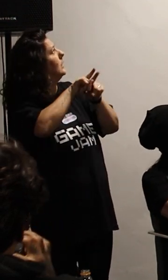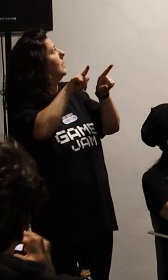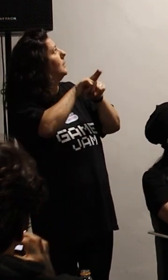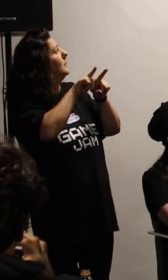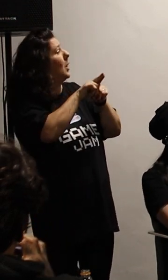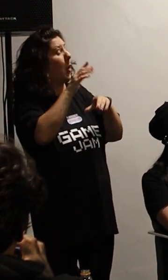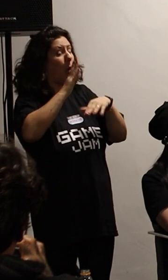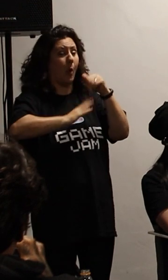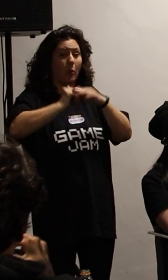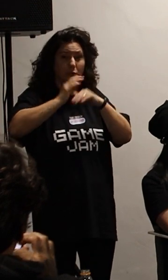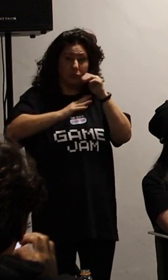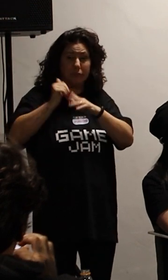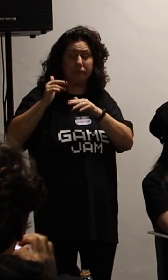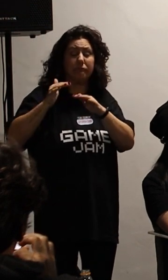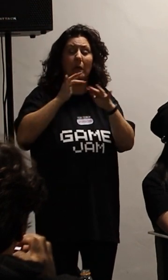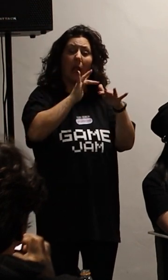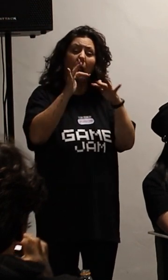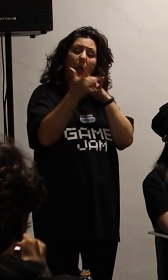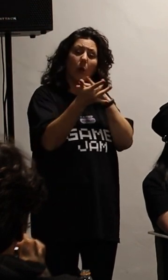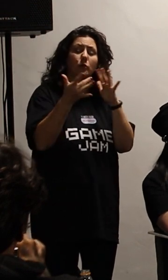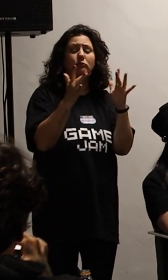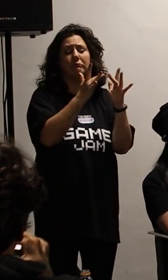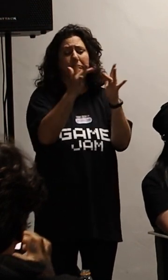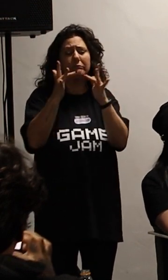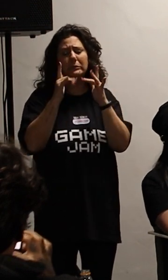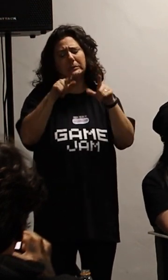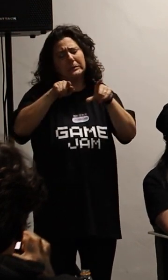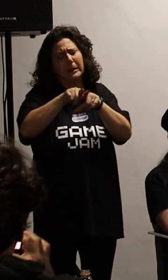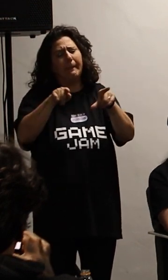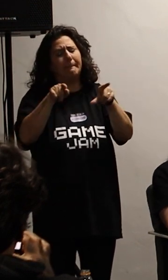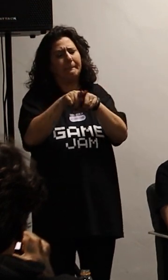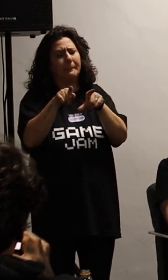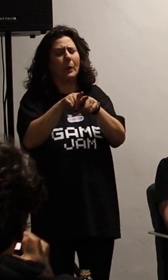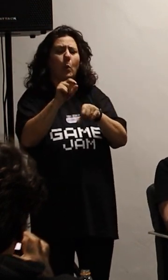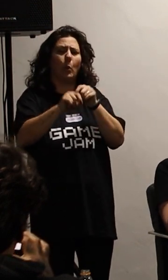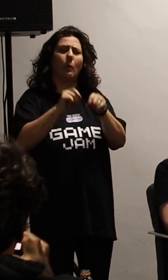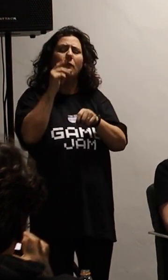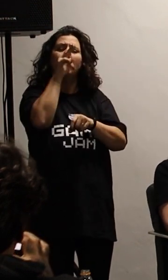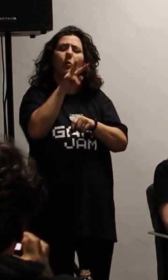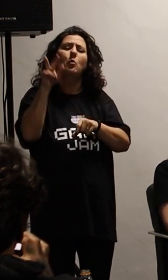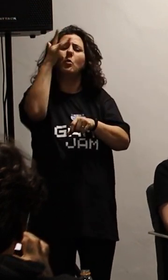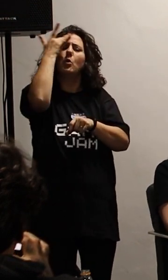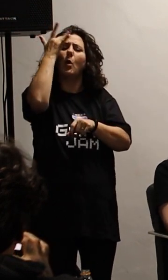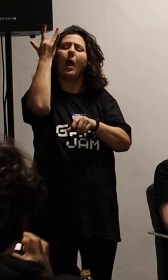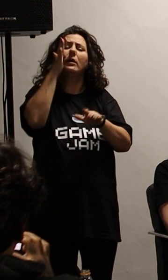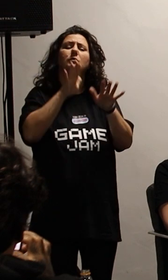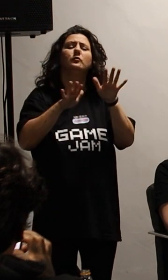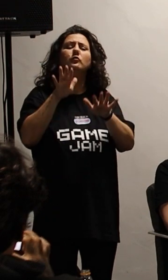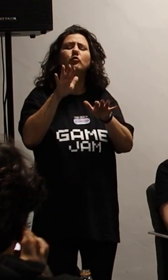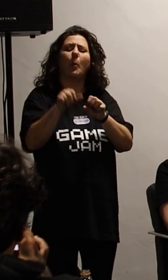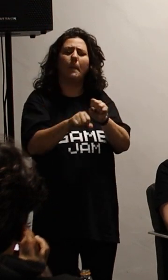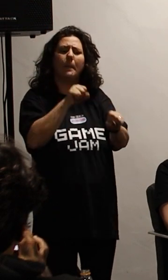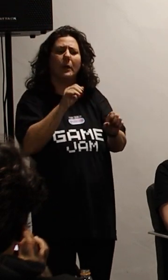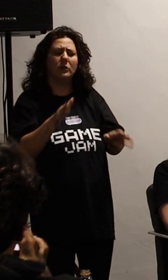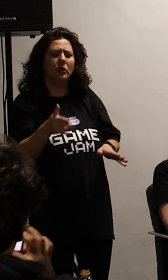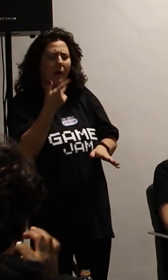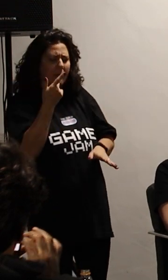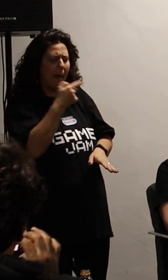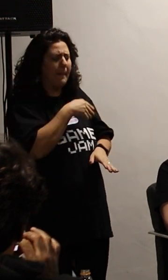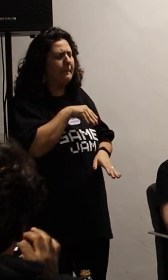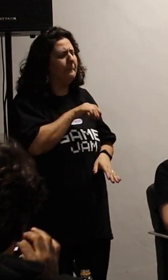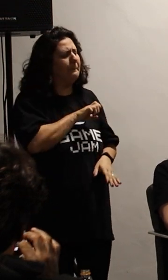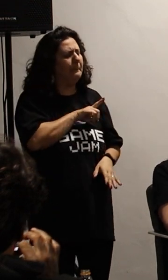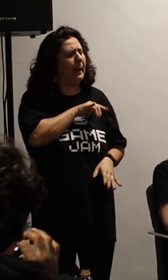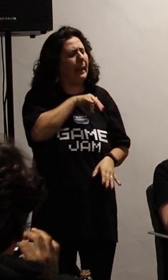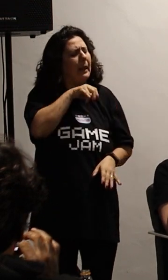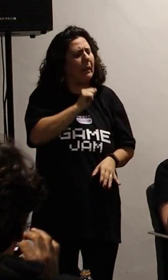Então, para você construir uma rede de contatos também, né, às vezes as pessoas, eu vejo gente formada que às vezes vem falar comigo e fala assim, poxa, Melina, mas como é que eu